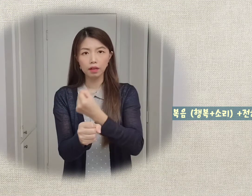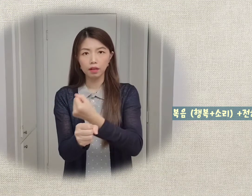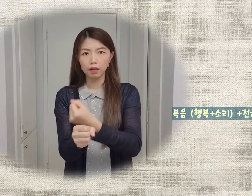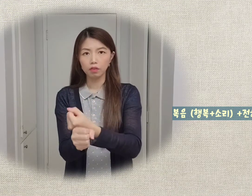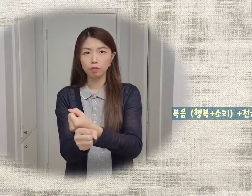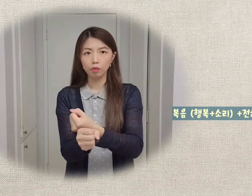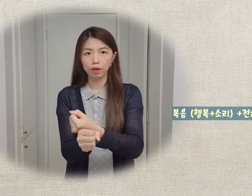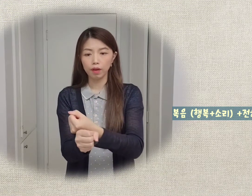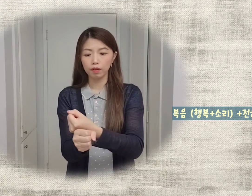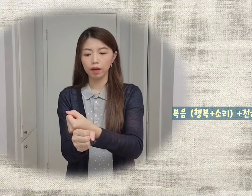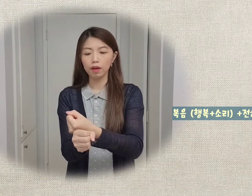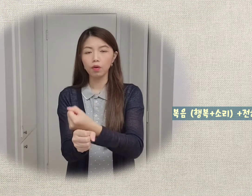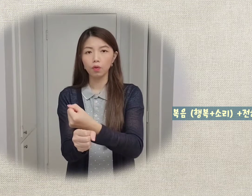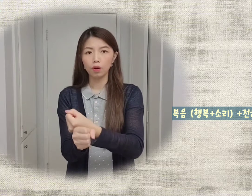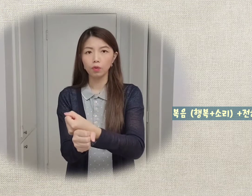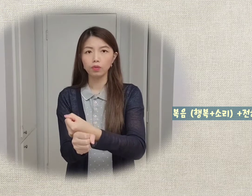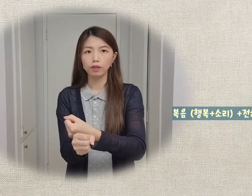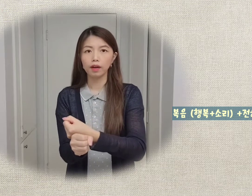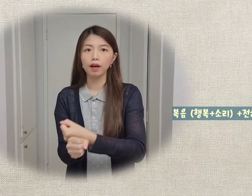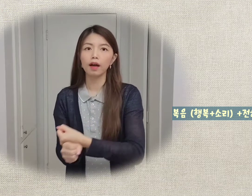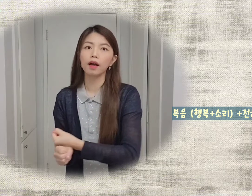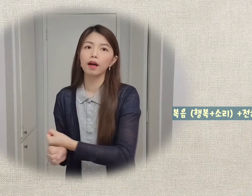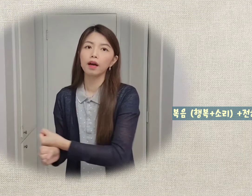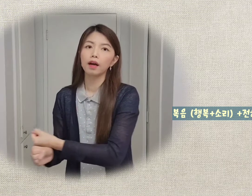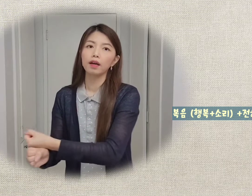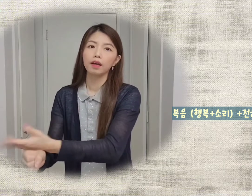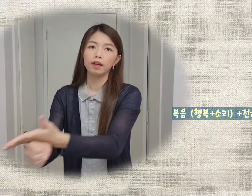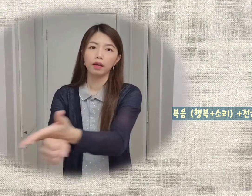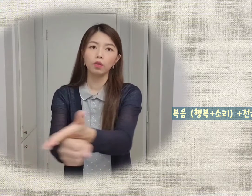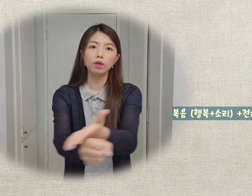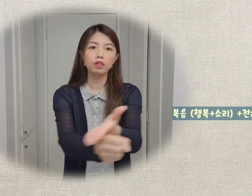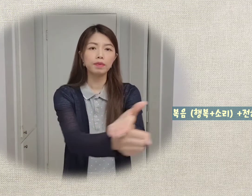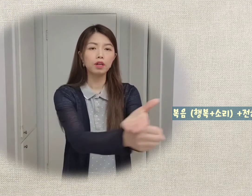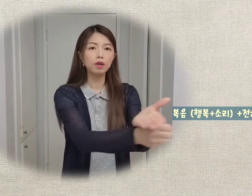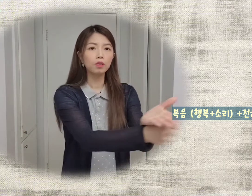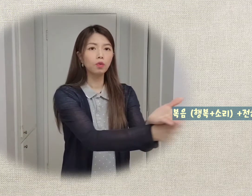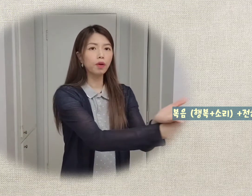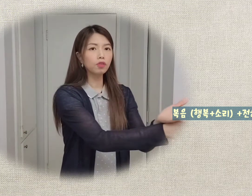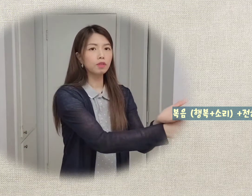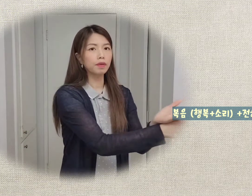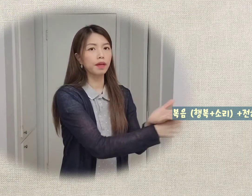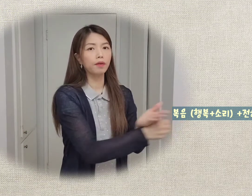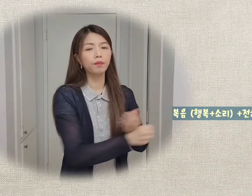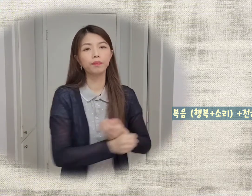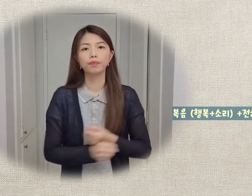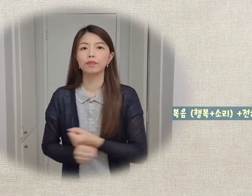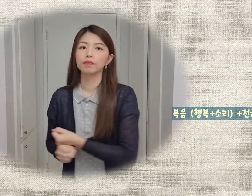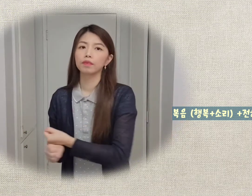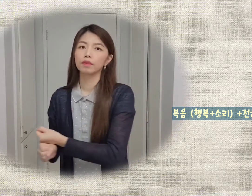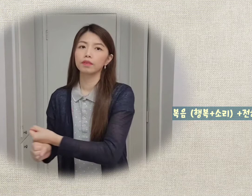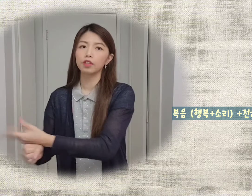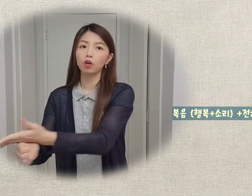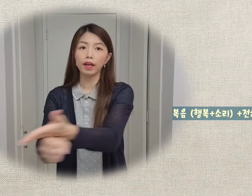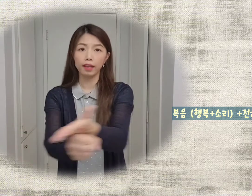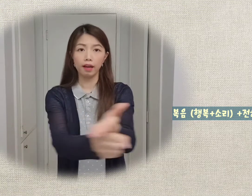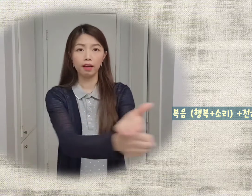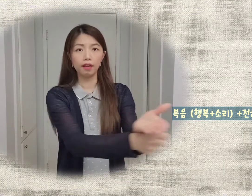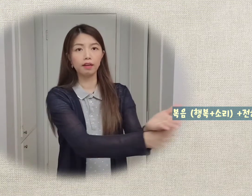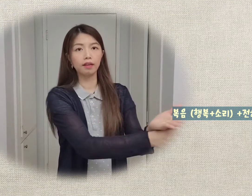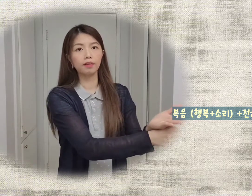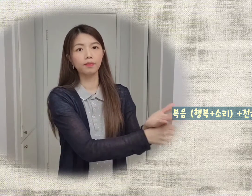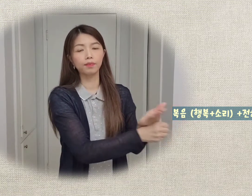손등을 이 주먹 위에 이렇게 올려놓으셨다가 이렇게 돌리시면서 손을 펴주시면 돼요.